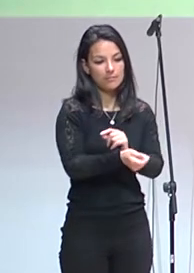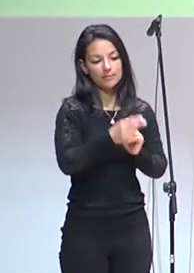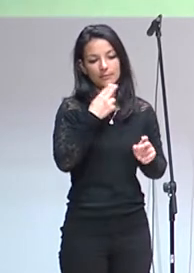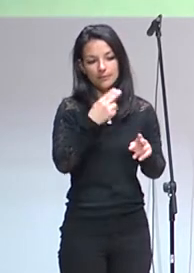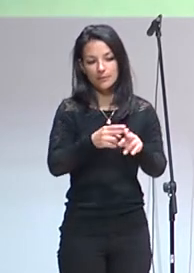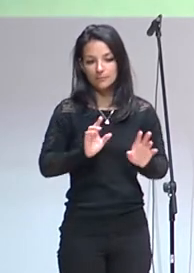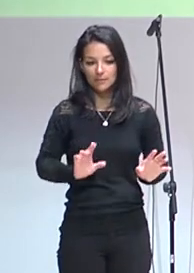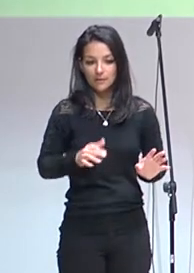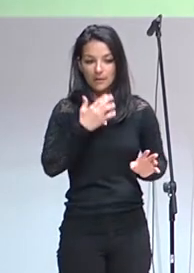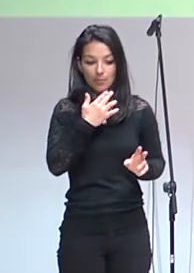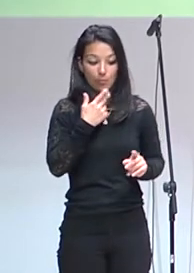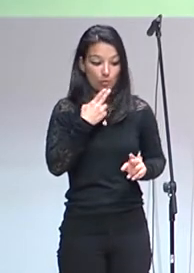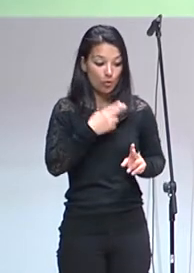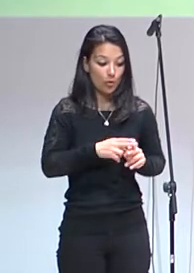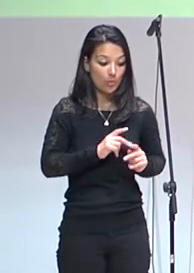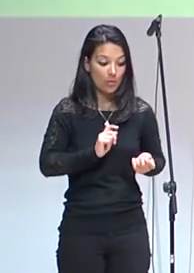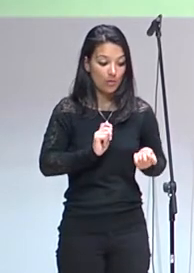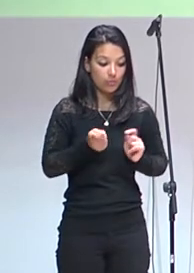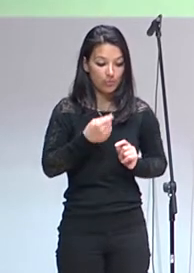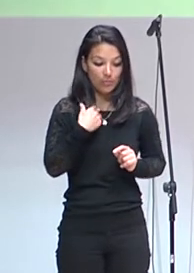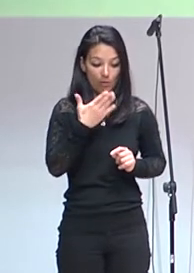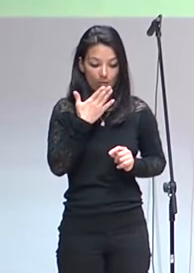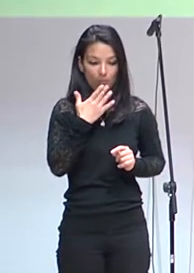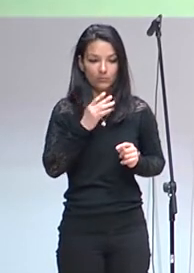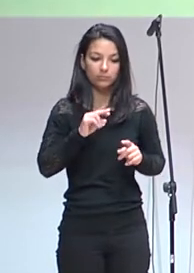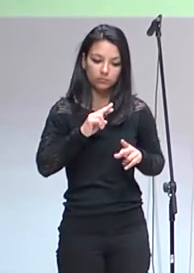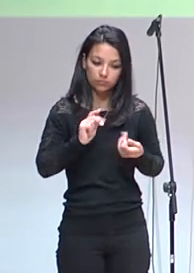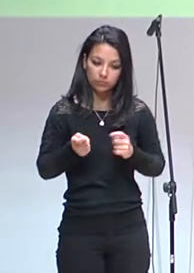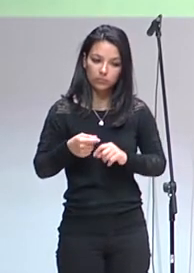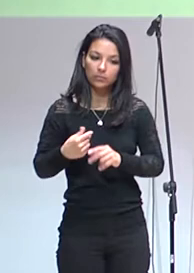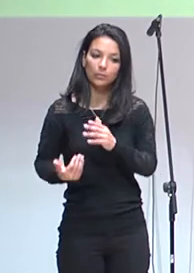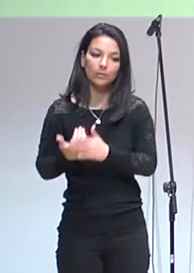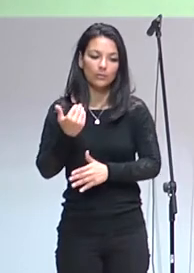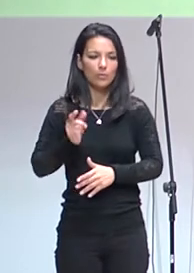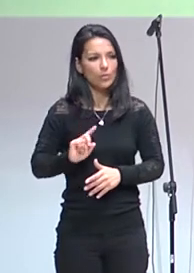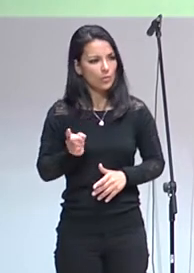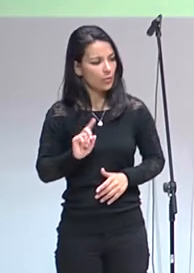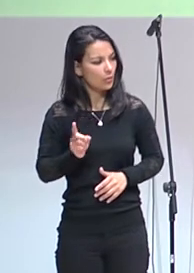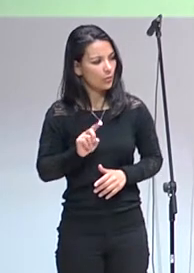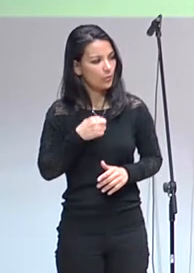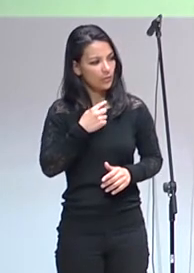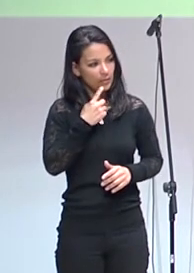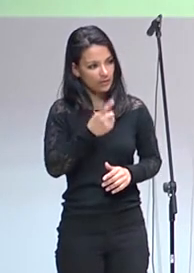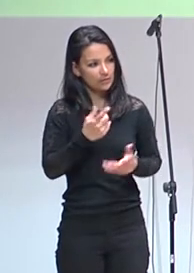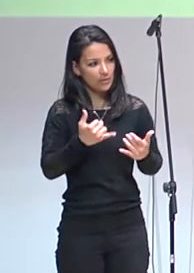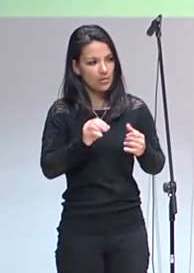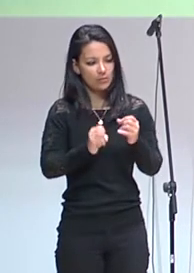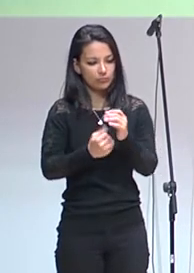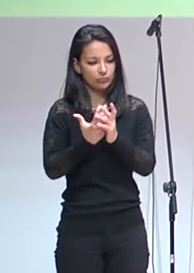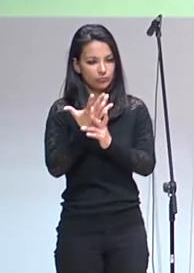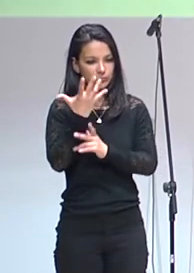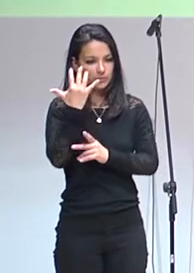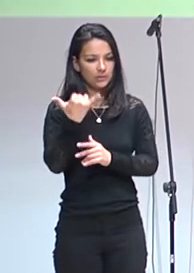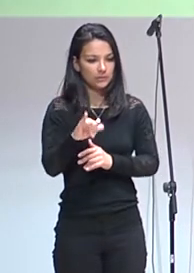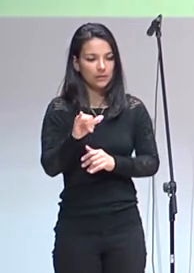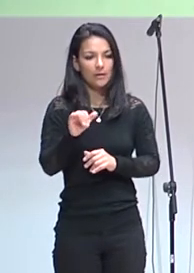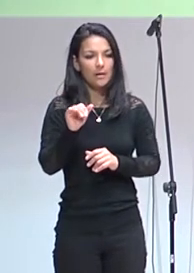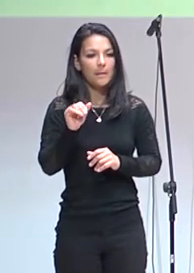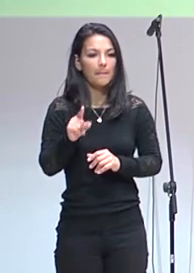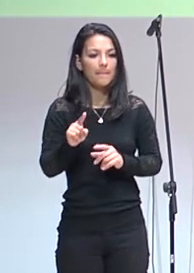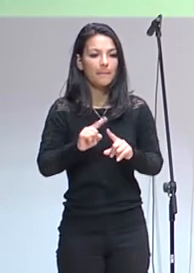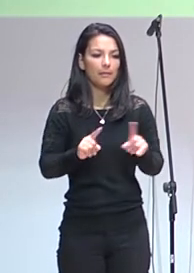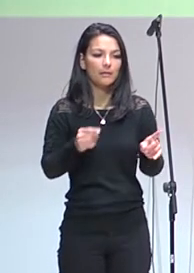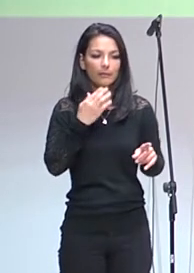por nombres nuevos, dice, ¿no? Finalmente todo está floreciendo, decía. Entonces, cambiar esos nombres para ellos anticuados por